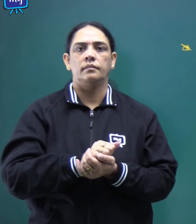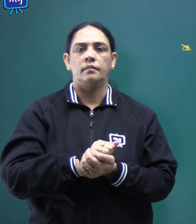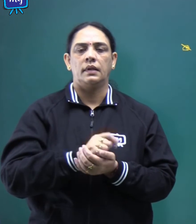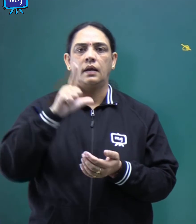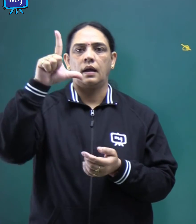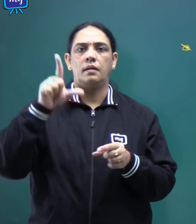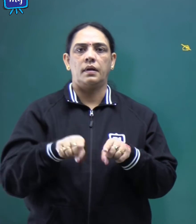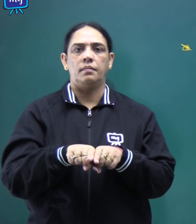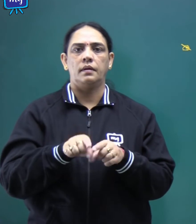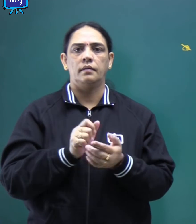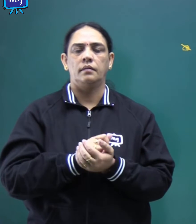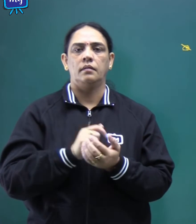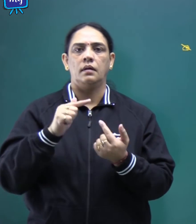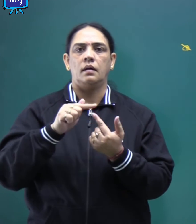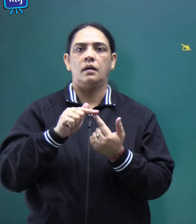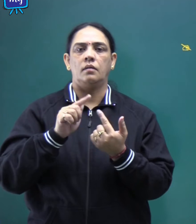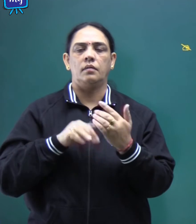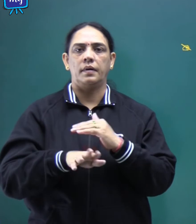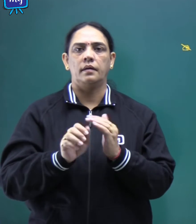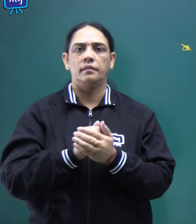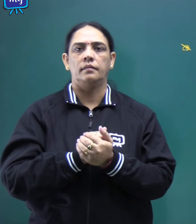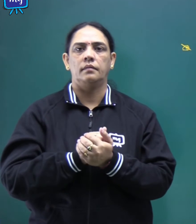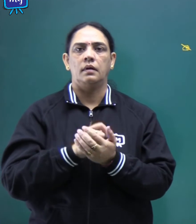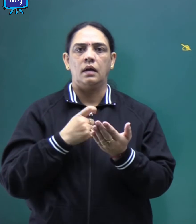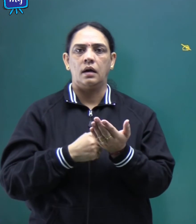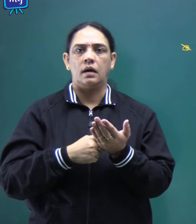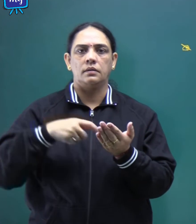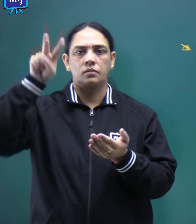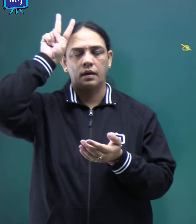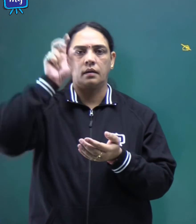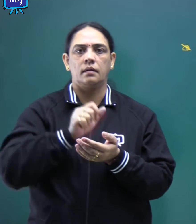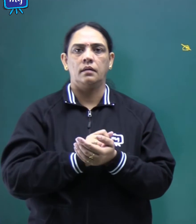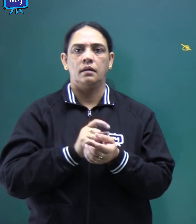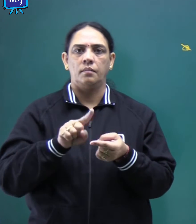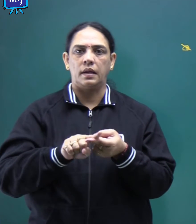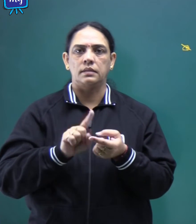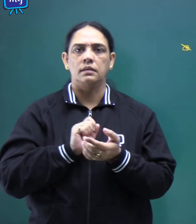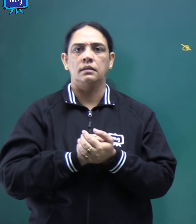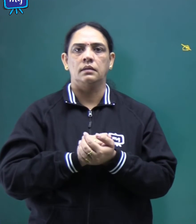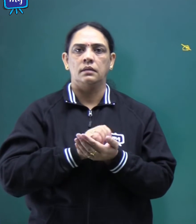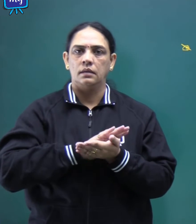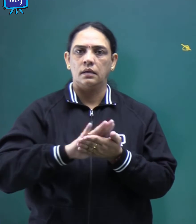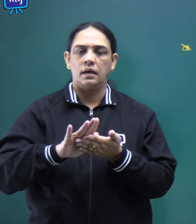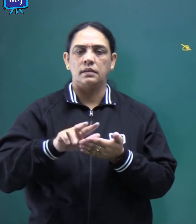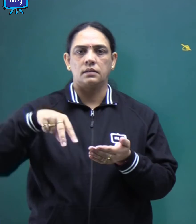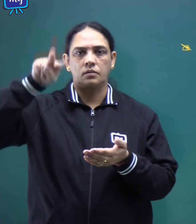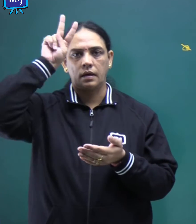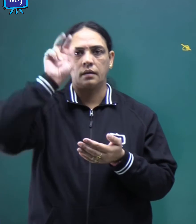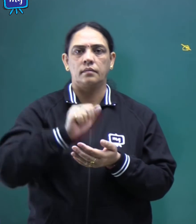L बराबर अंडर रूट में आर स्क्वायर प्लस एच